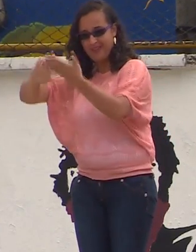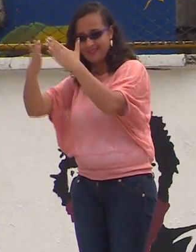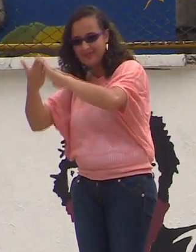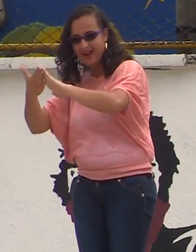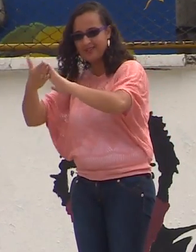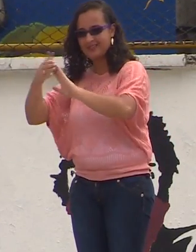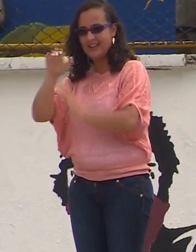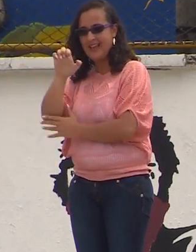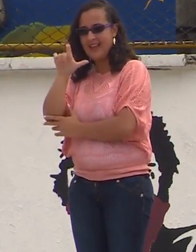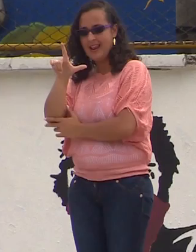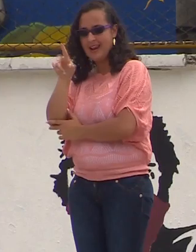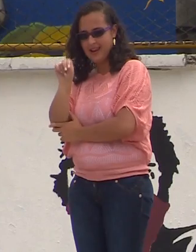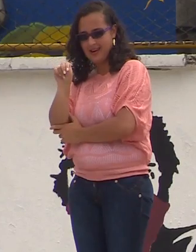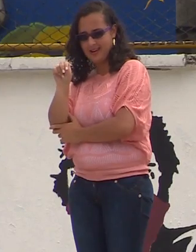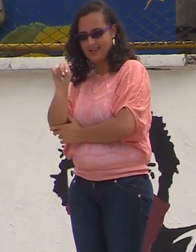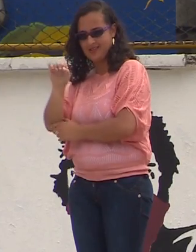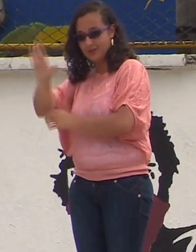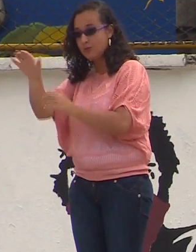el ELN.